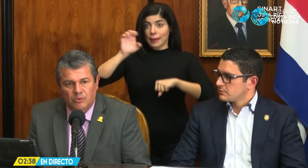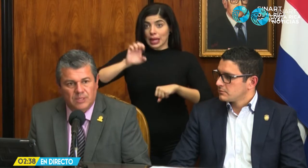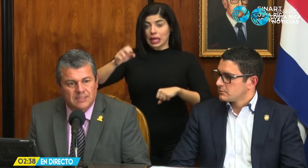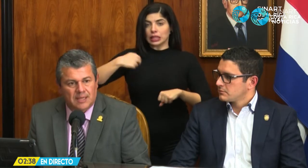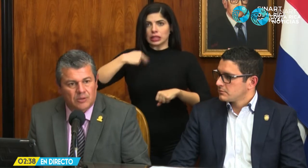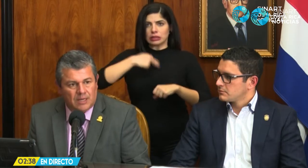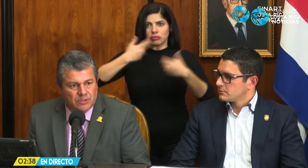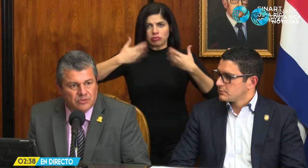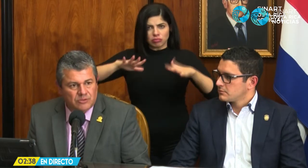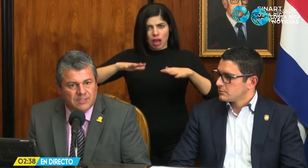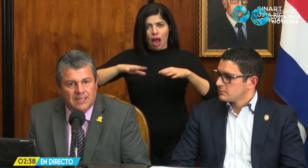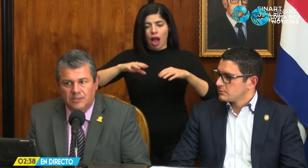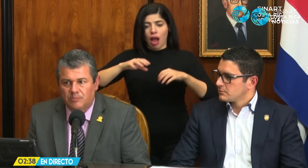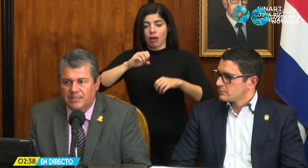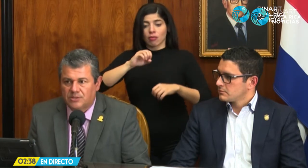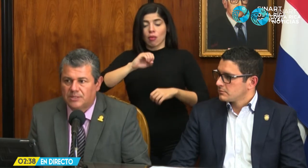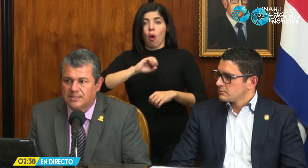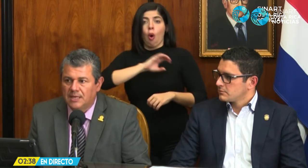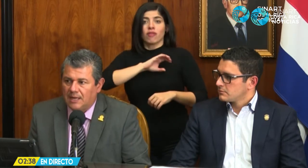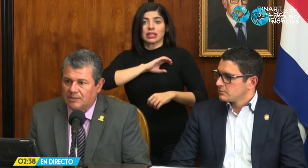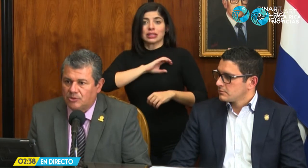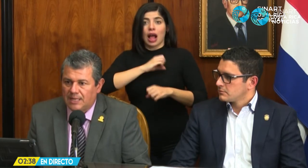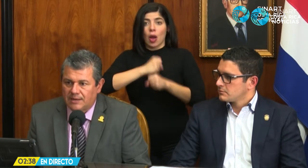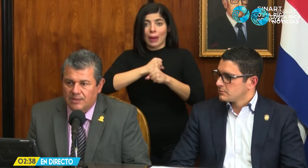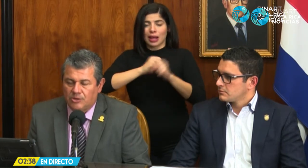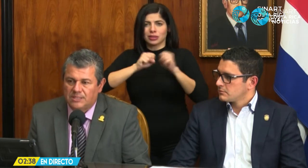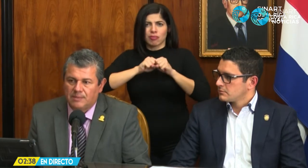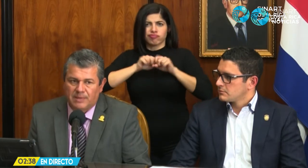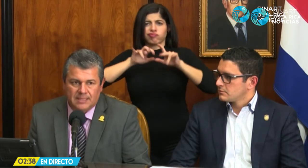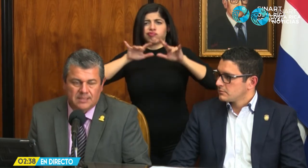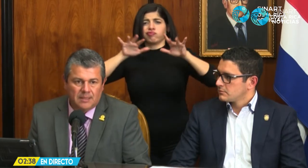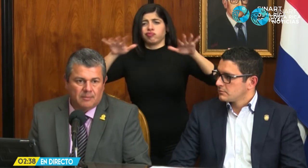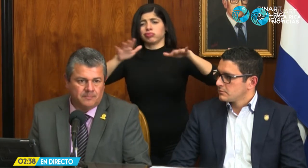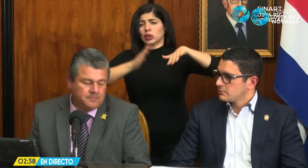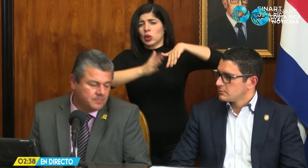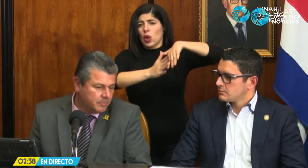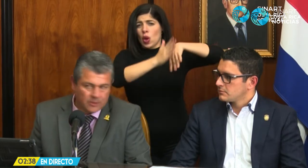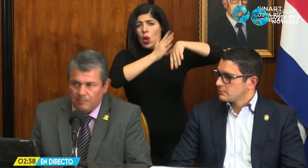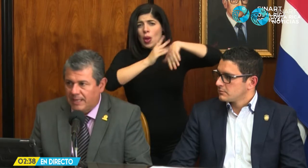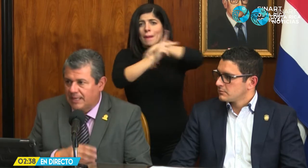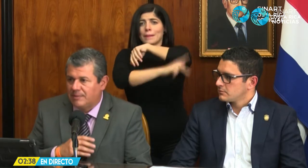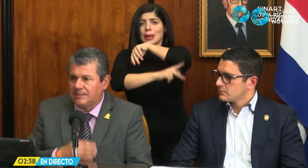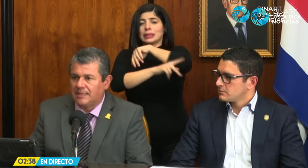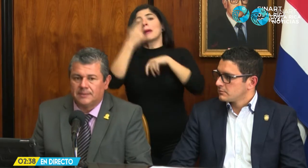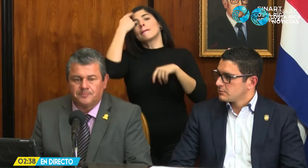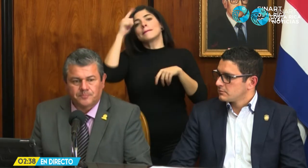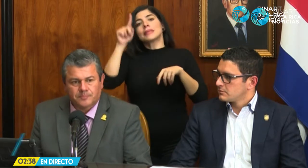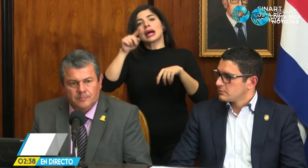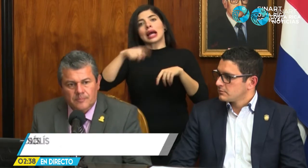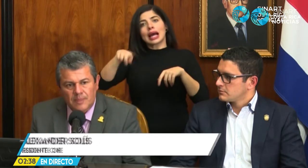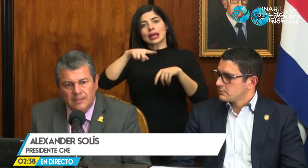hemos movilizado a nuestros oficiales de operaciones a todas las regiones del país para que